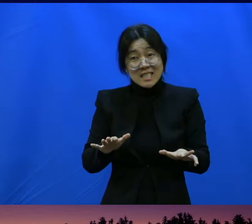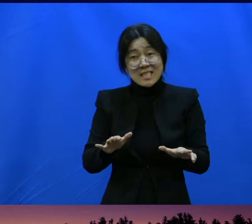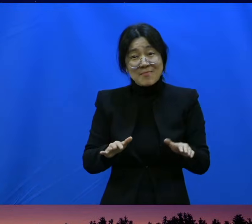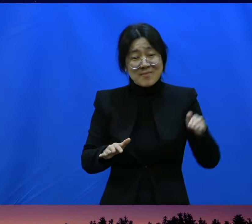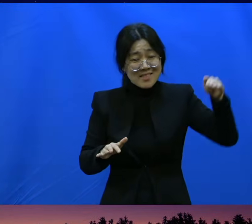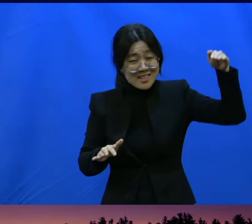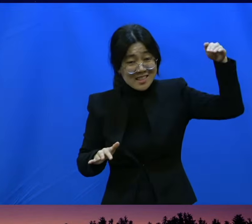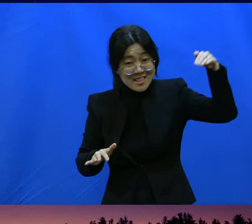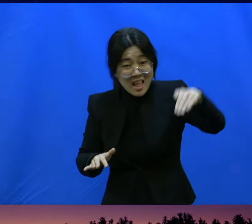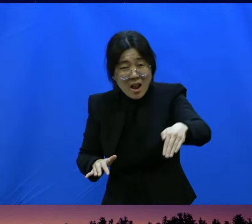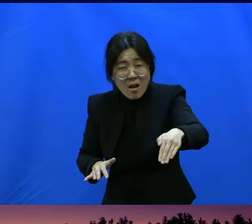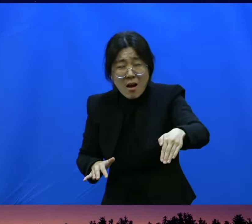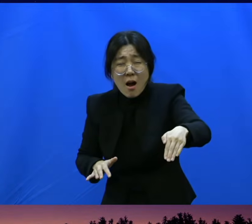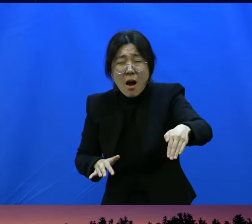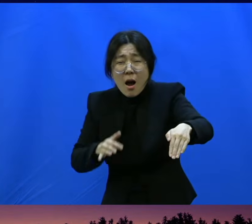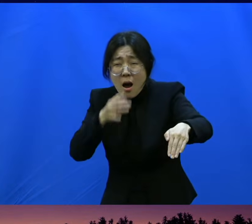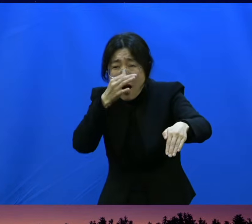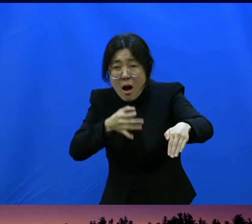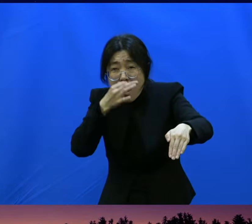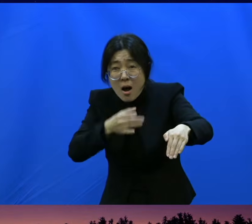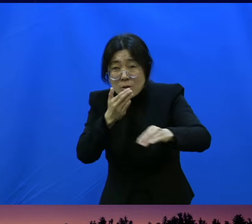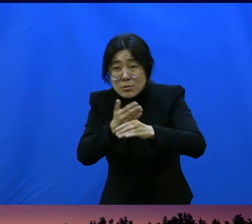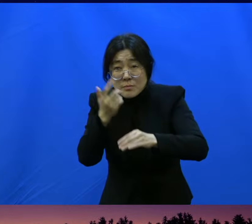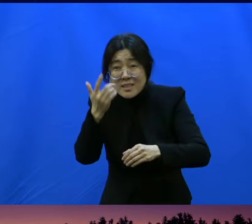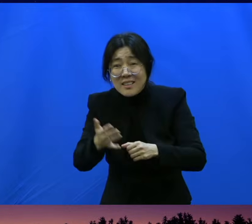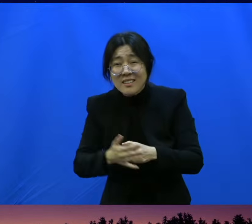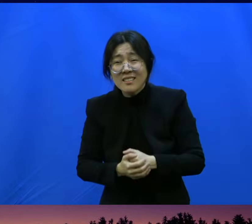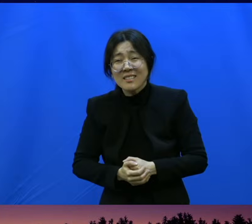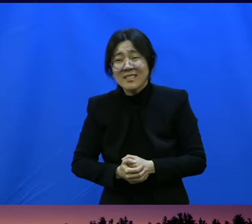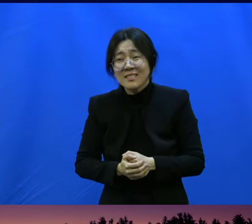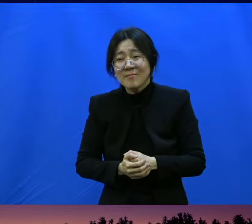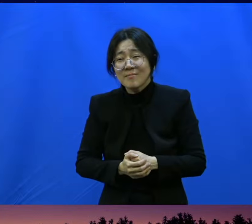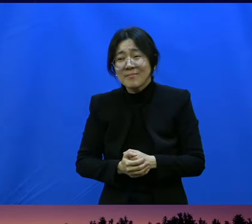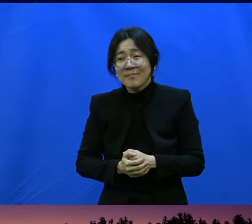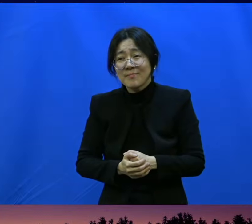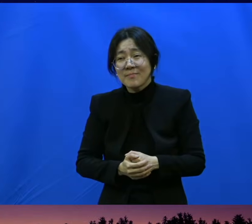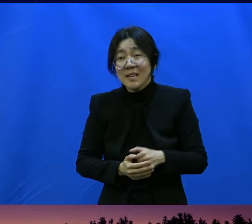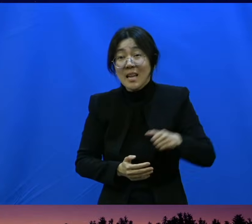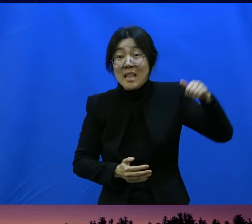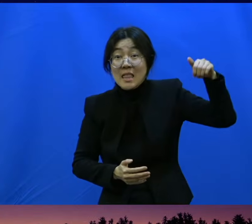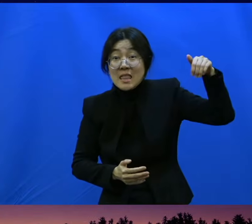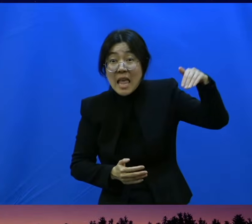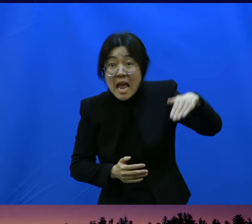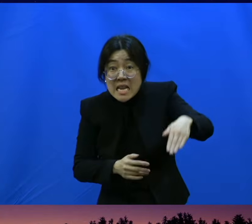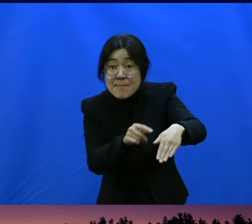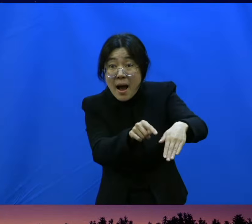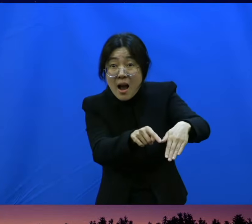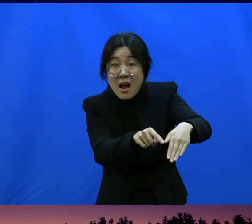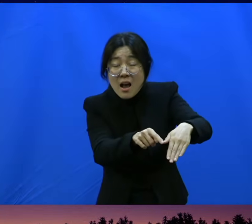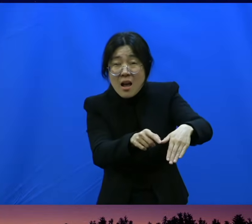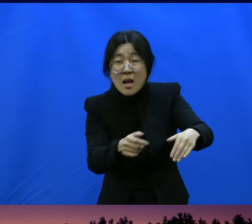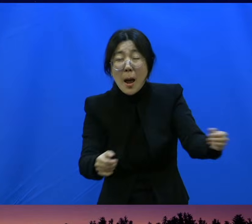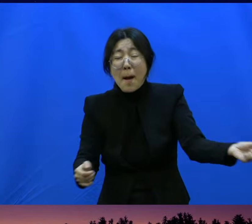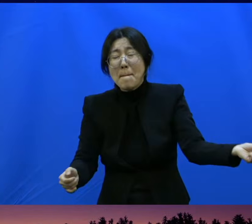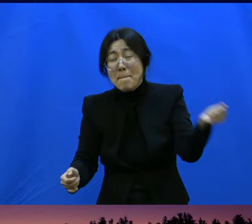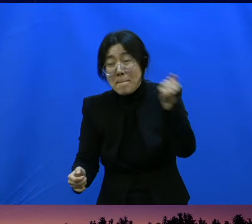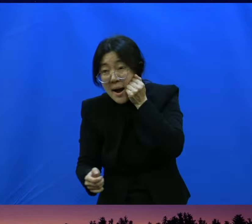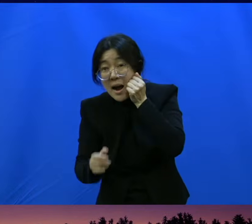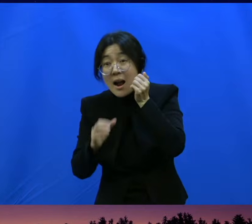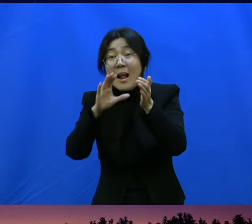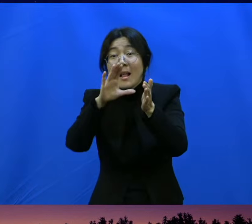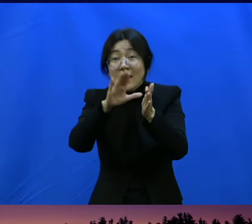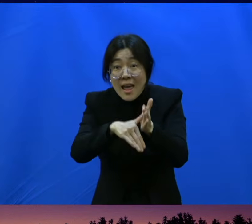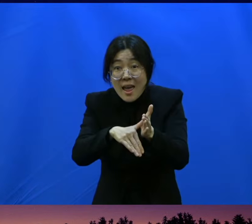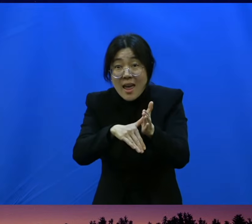지금 내려가고 계신 분들 계십니까? 그 내리막길에서만 할 수 있는 레슨이 있어요. 그러면